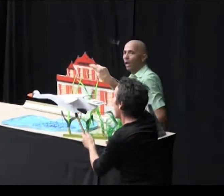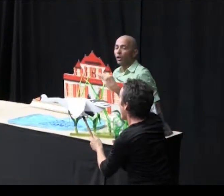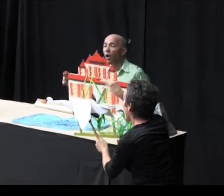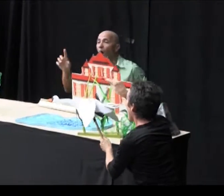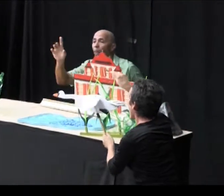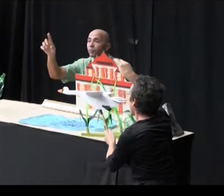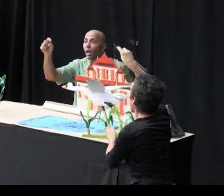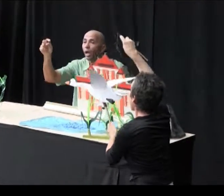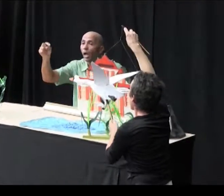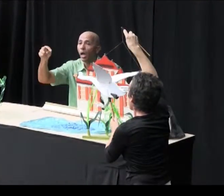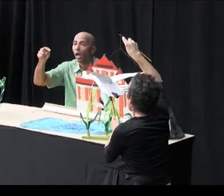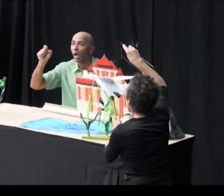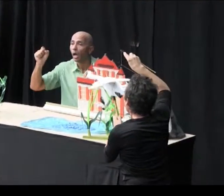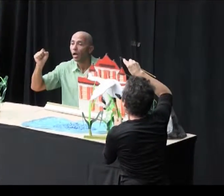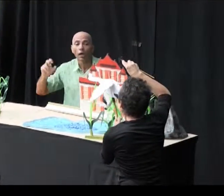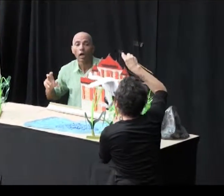Hein?